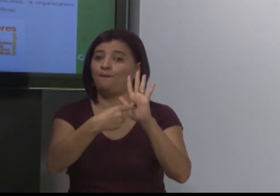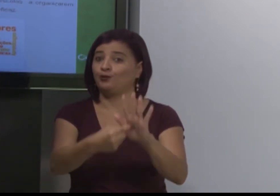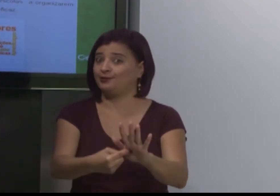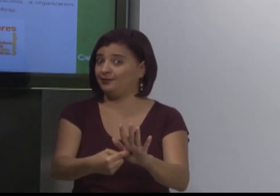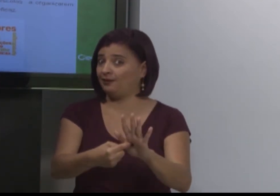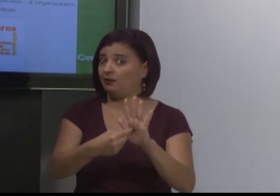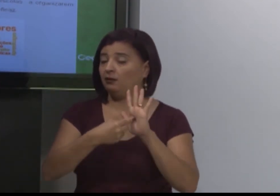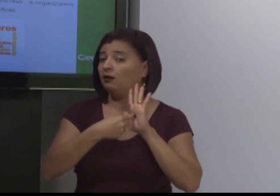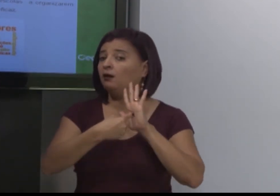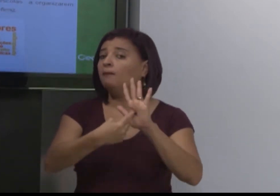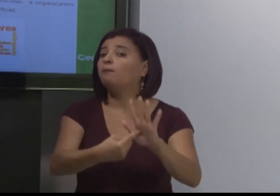Mostrar o quê?